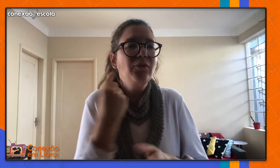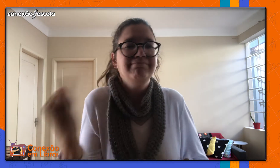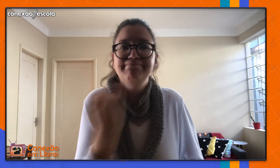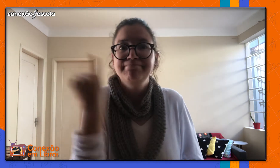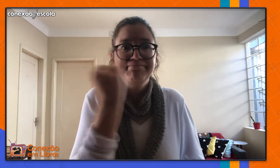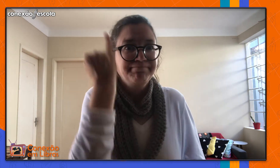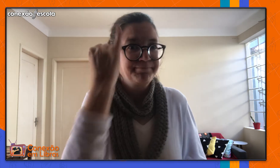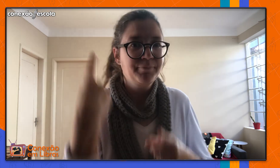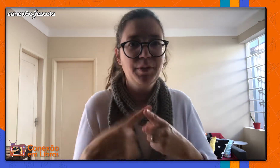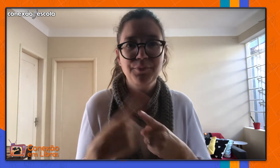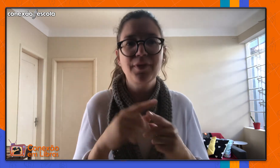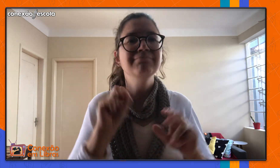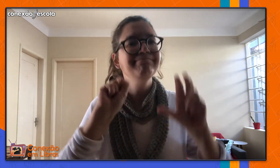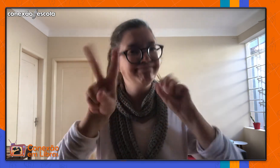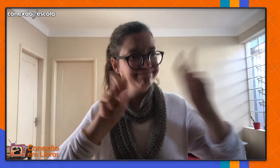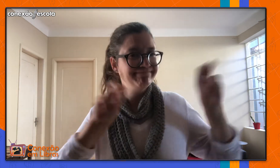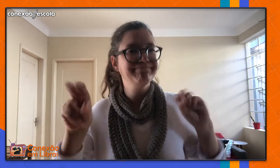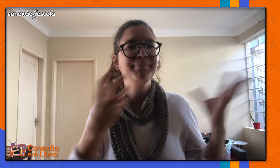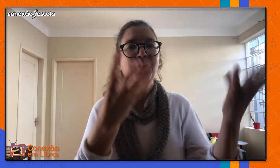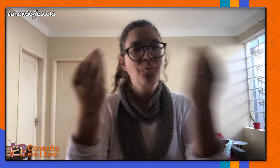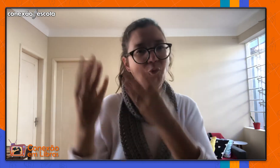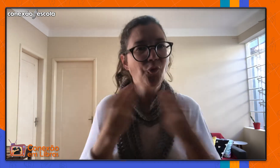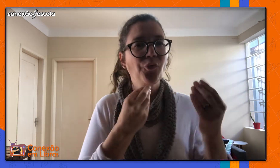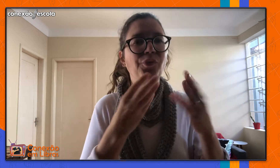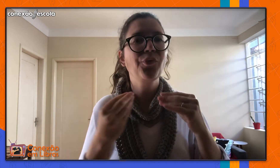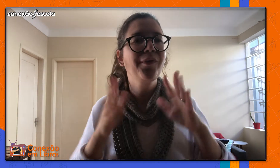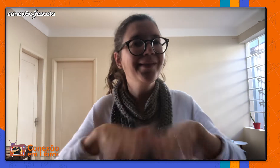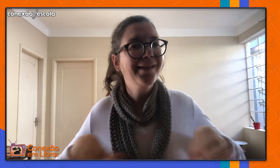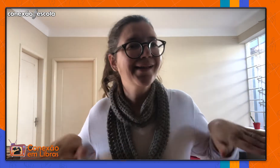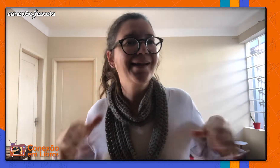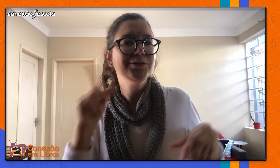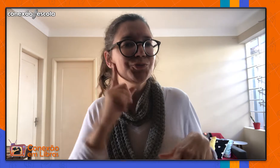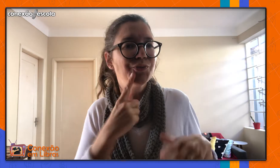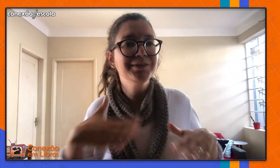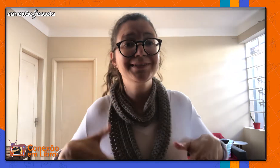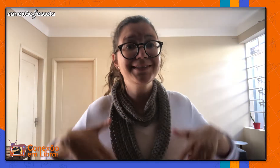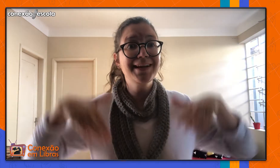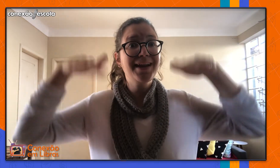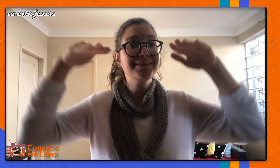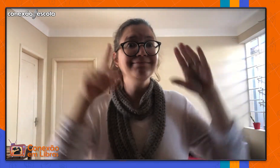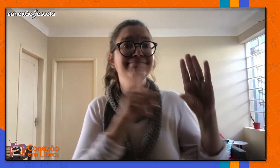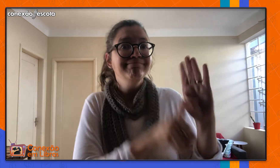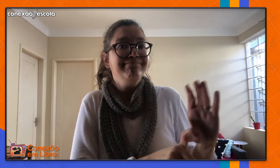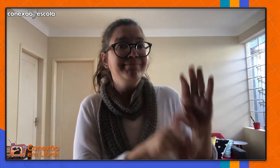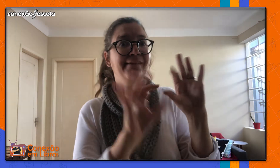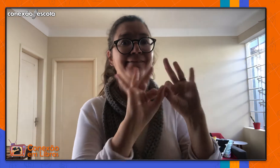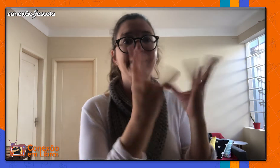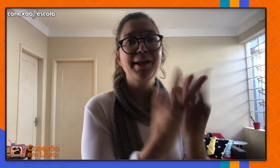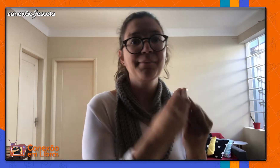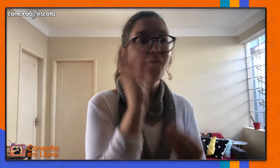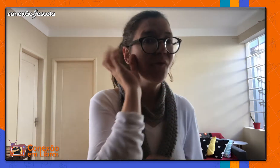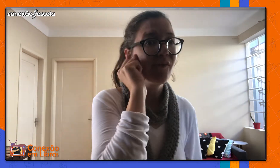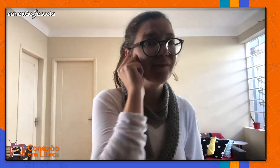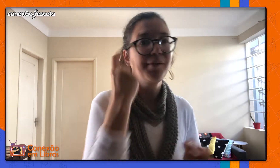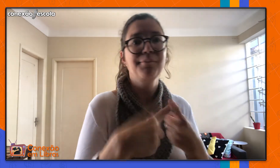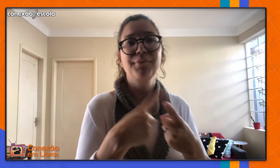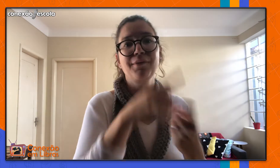Essa pergunta é muito importante, porque eu vejo muitas crianças surdas que crescem dependentes das suas famílias